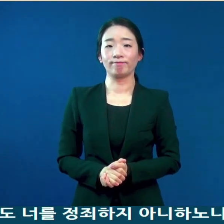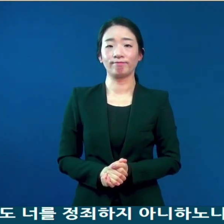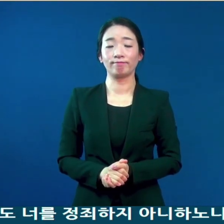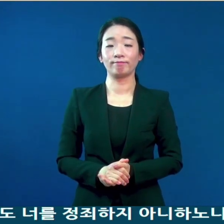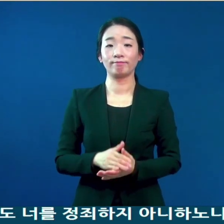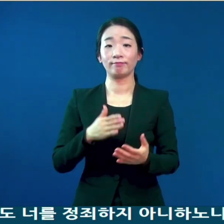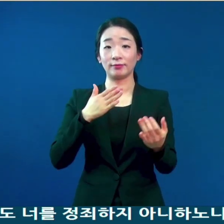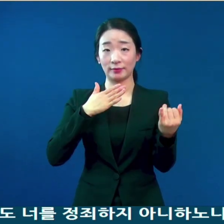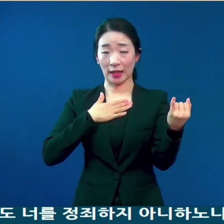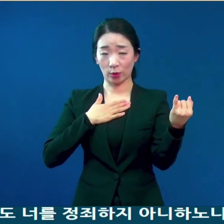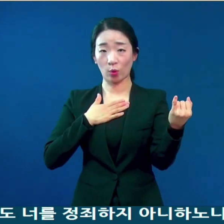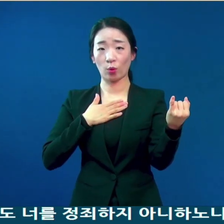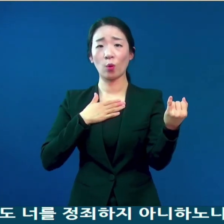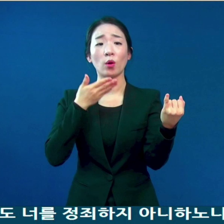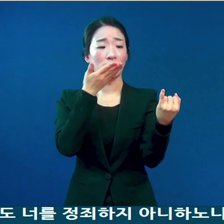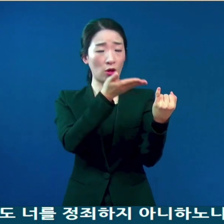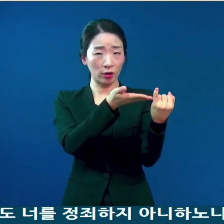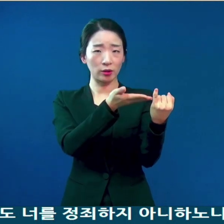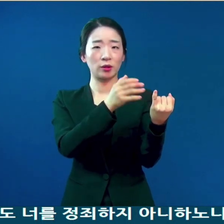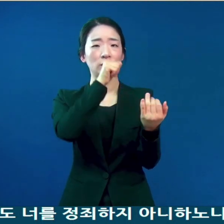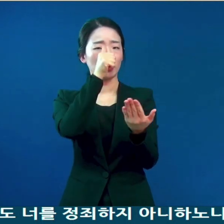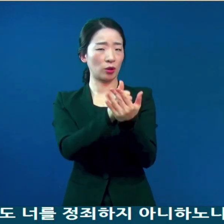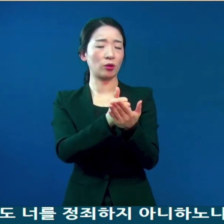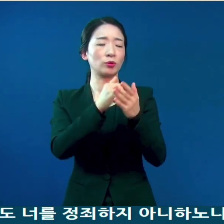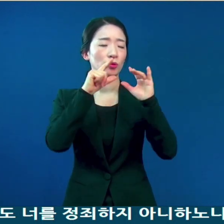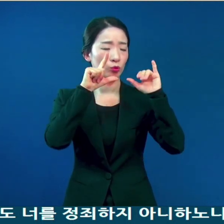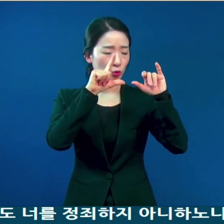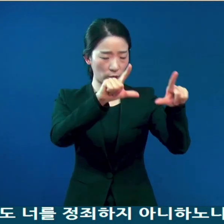나도 너를 정죄하지 아니하리니, 이 말씀은요,